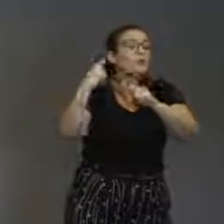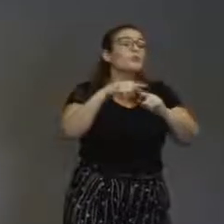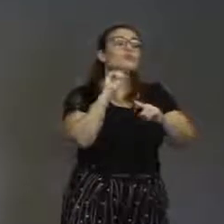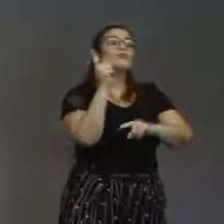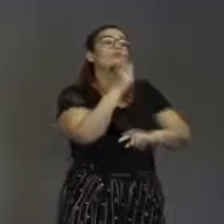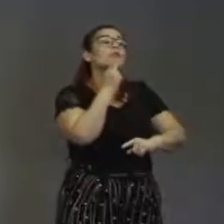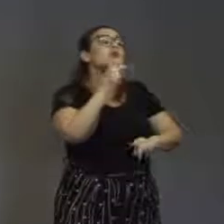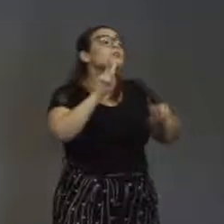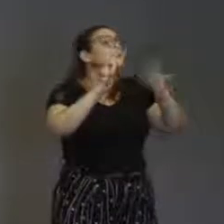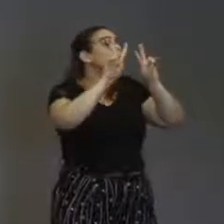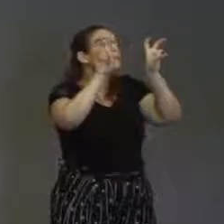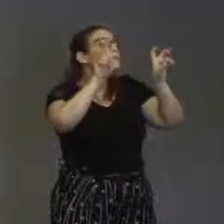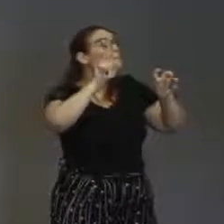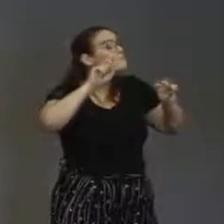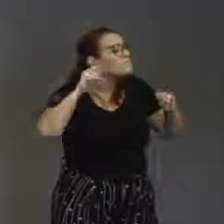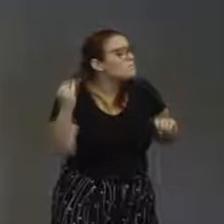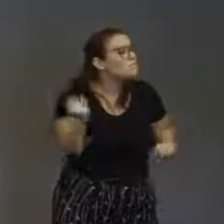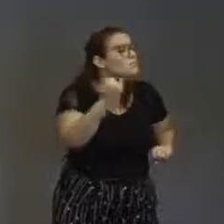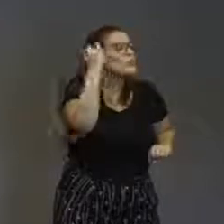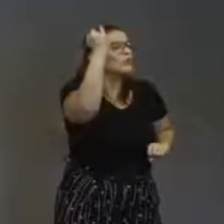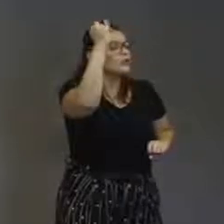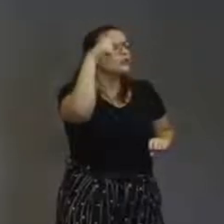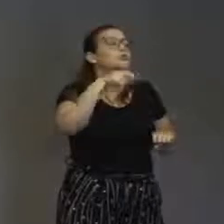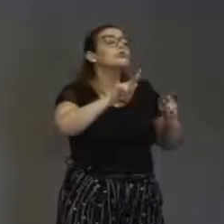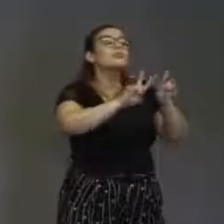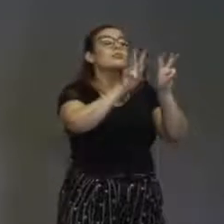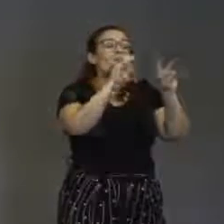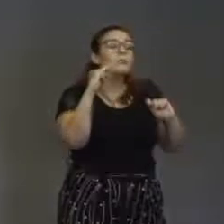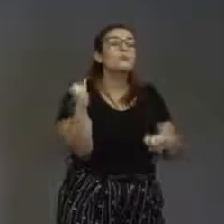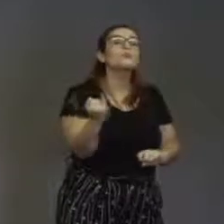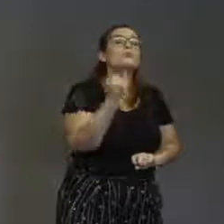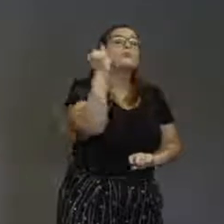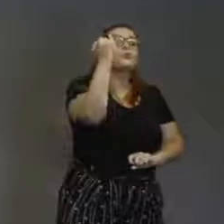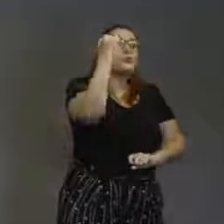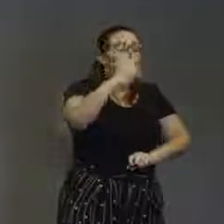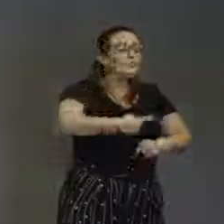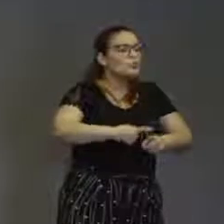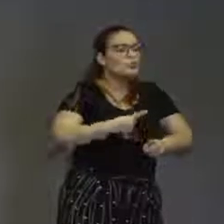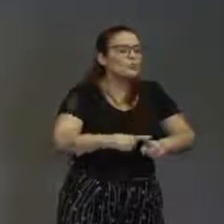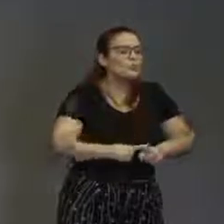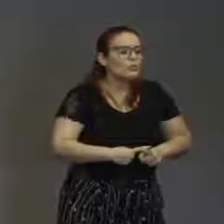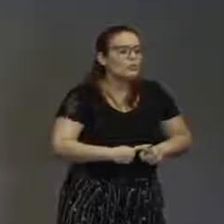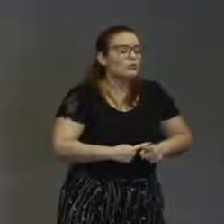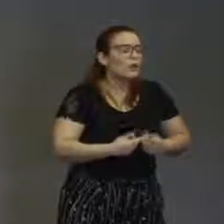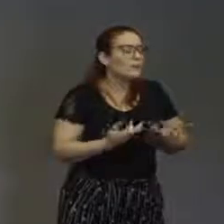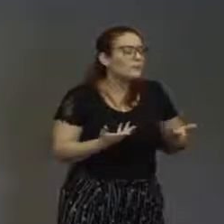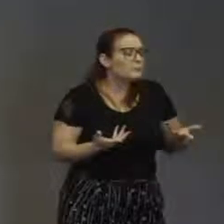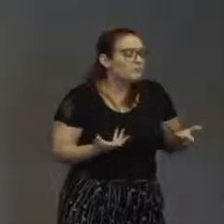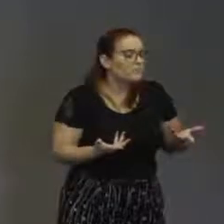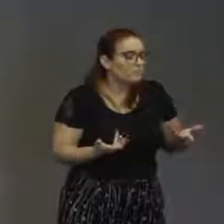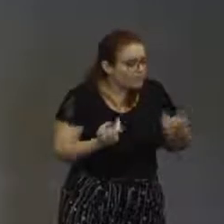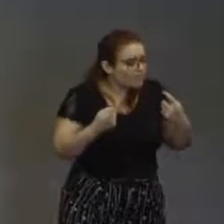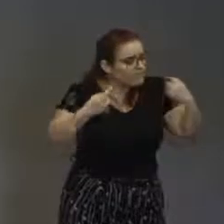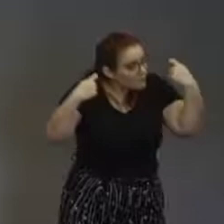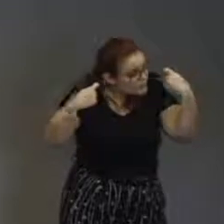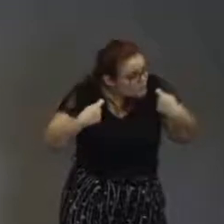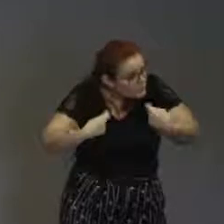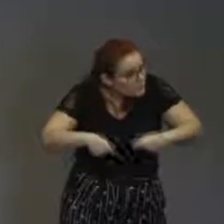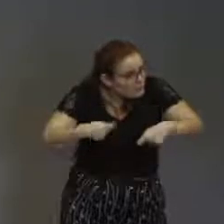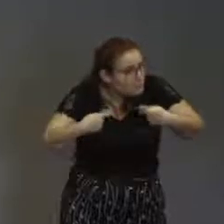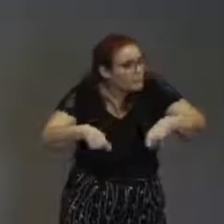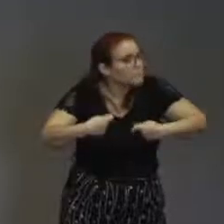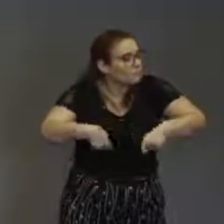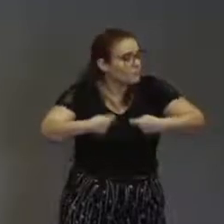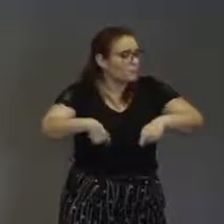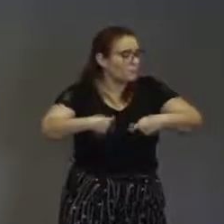muito importante hoje, né? Ele é um tema importante no sentido de que ele é necessário,